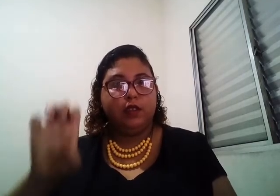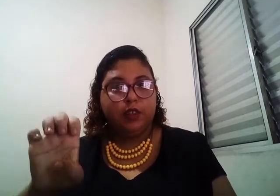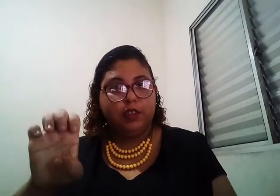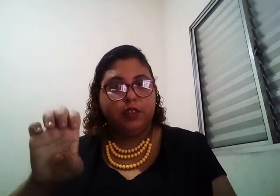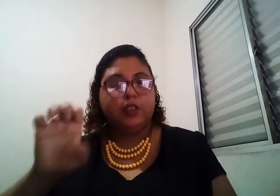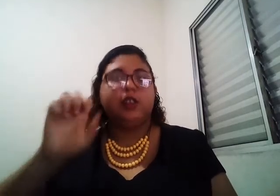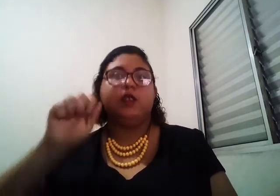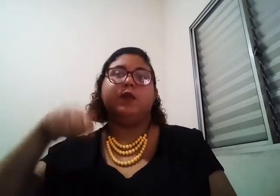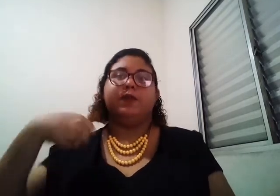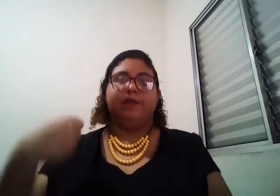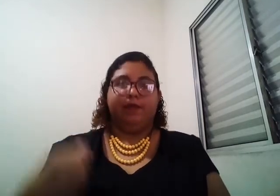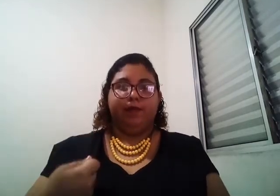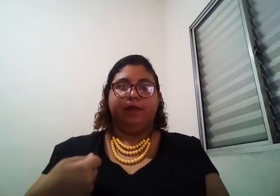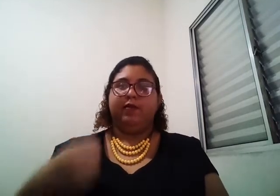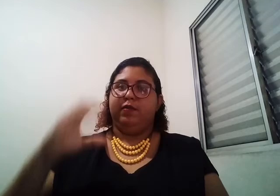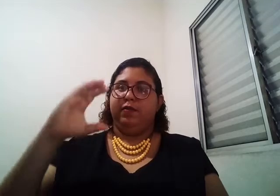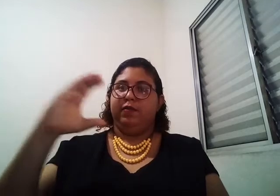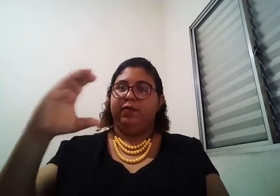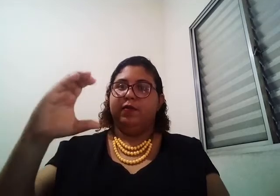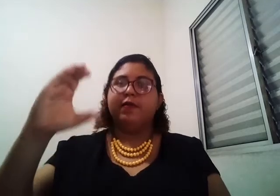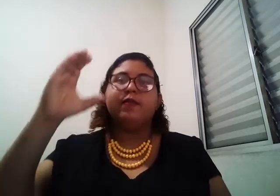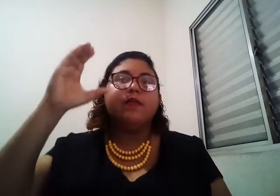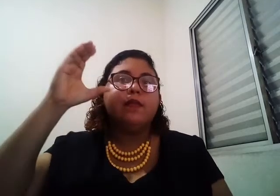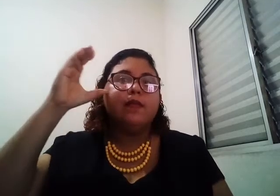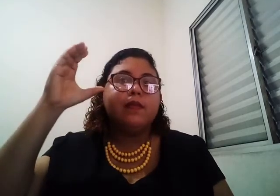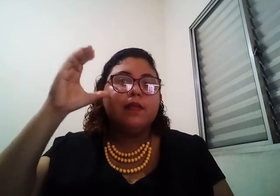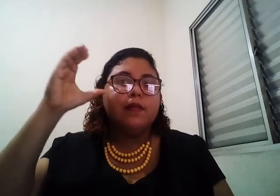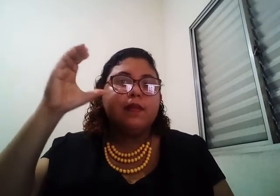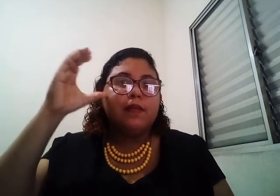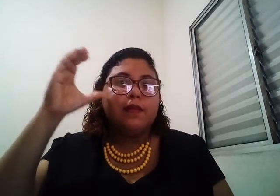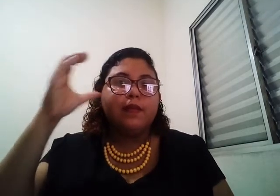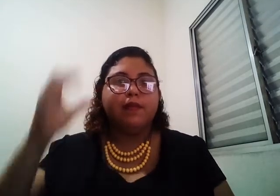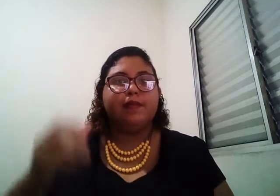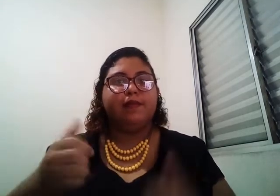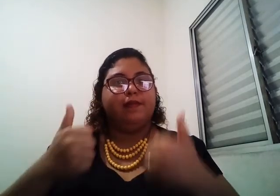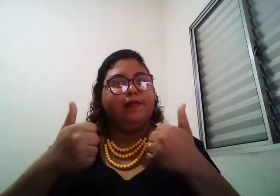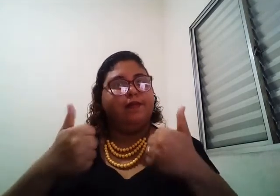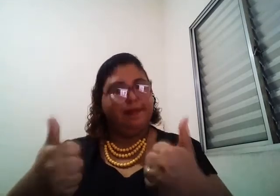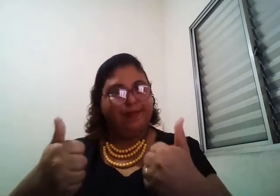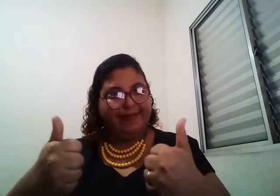Então, gente, hoje a nossa aula nós vamos conversar, né,